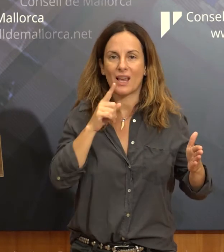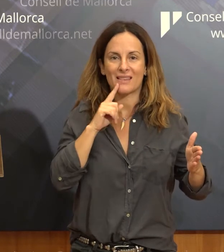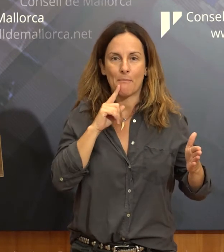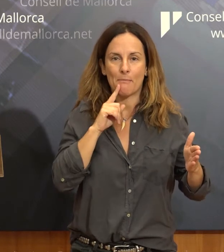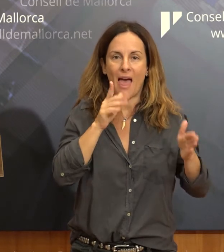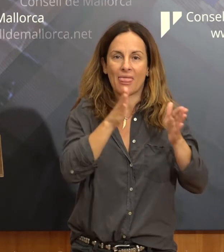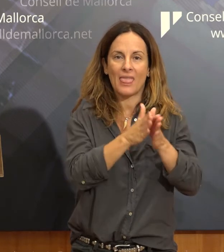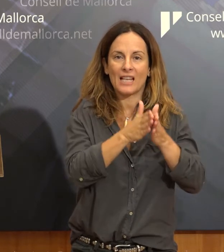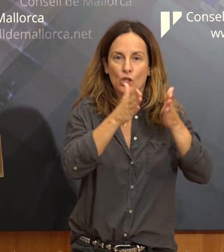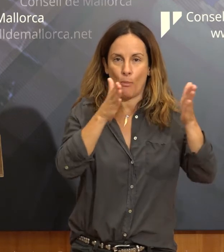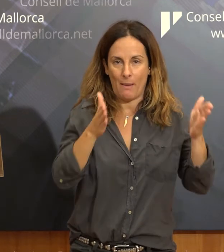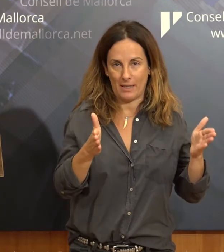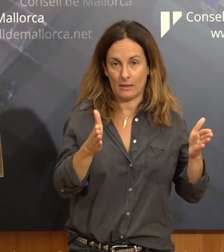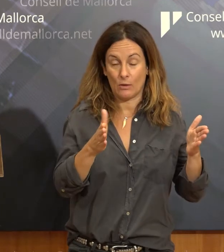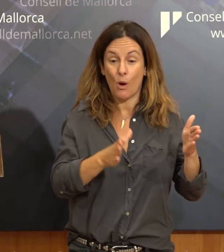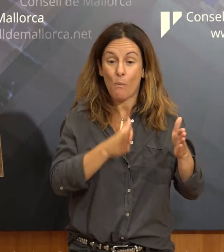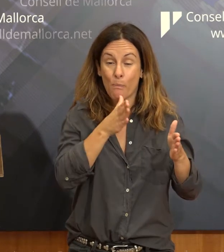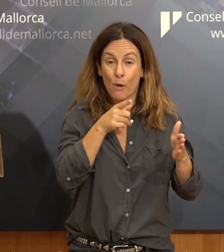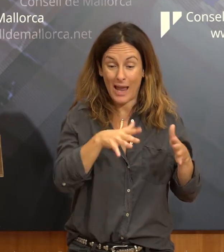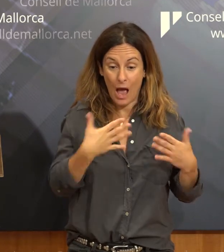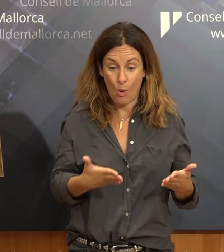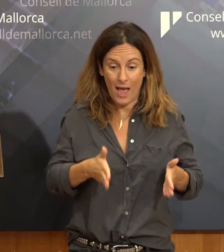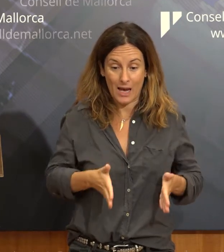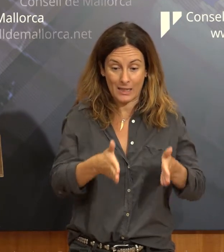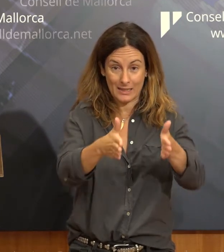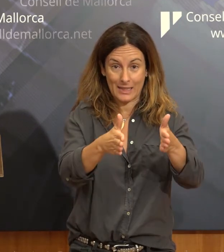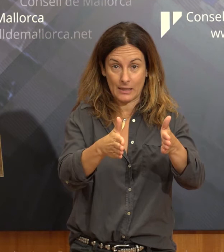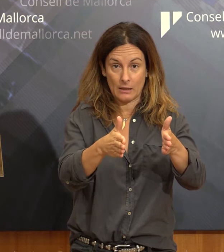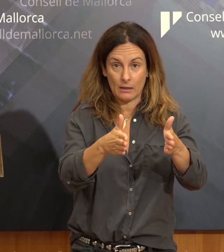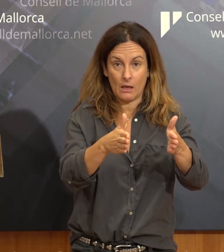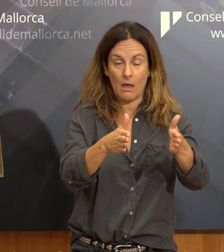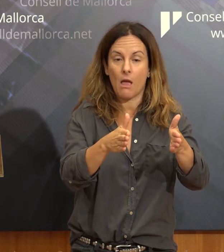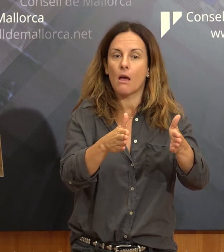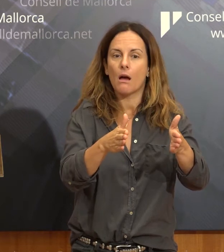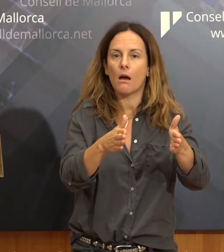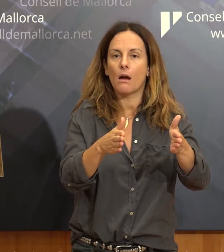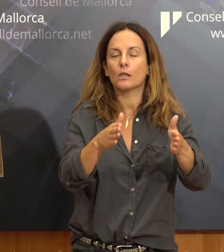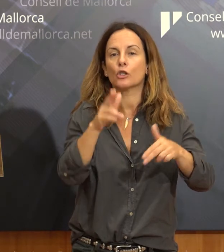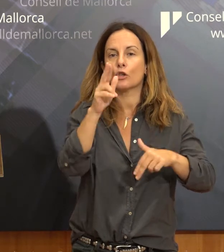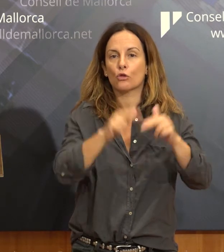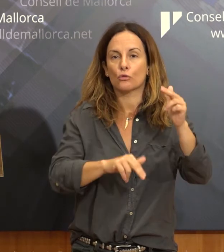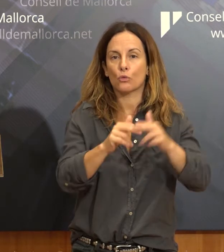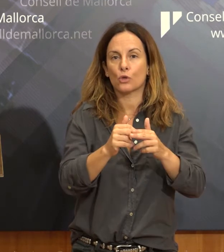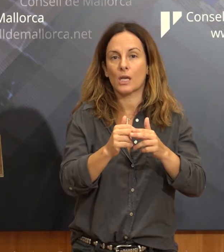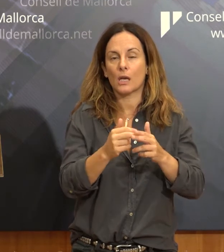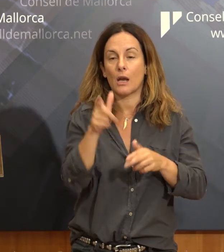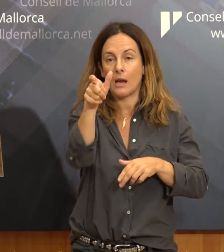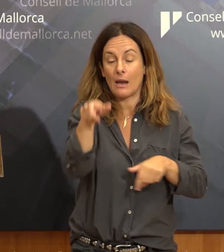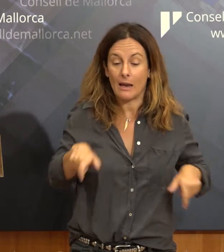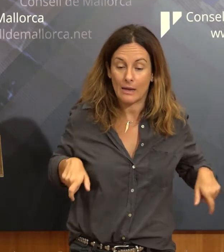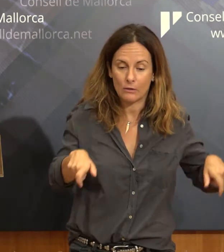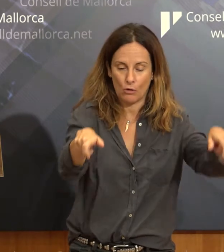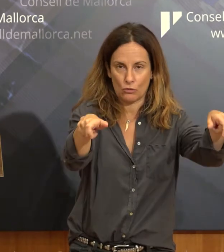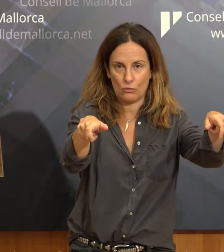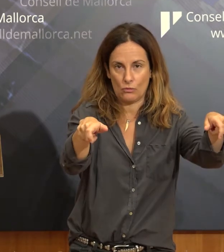un desdoblament, perquè s'agafa la carretera actual i de vora se fan dos carrils menys. Això és un desdoblament,